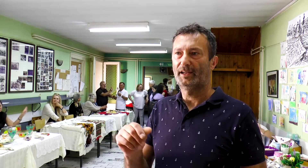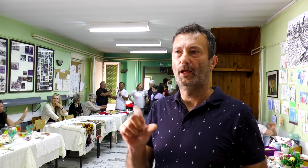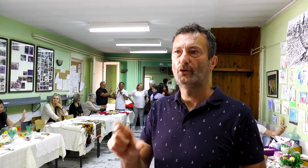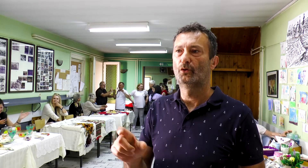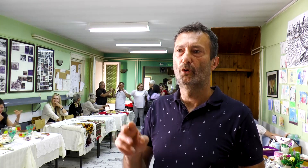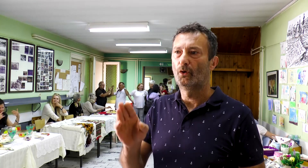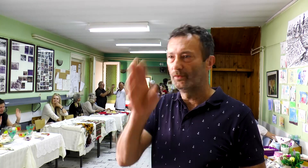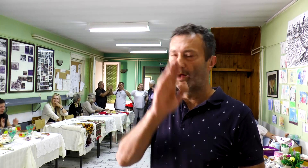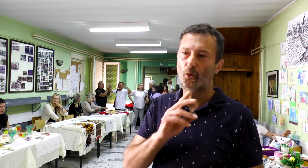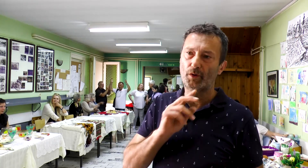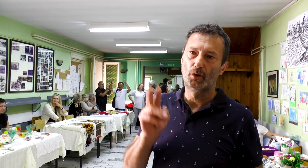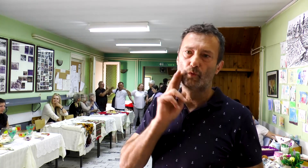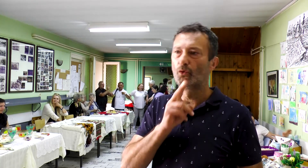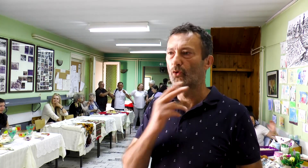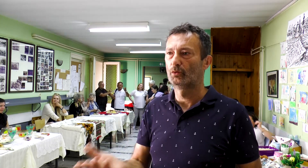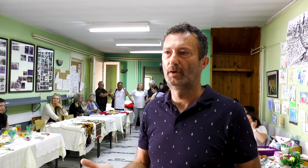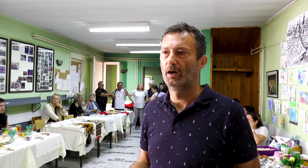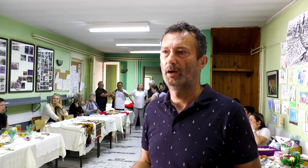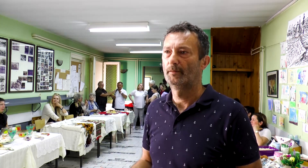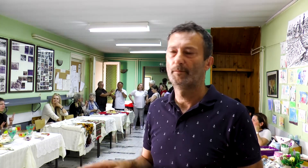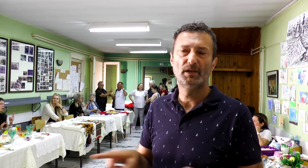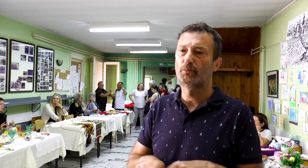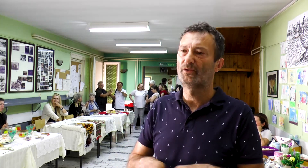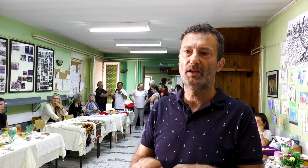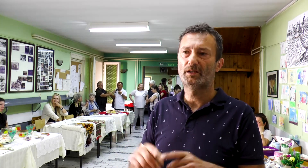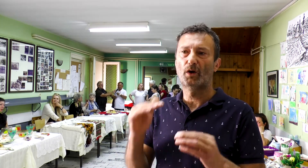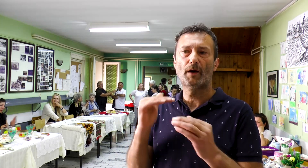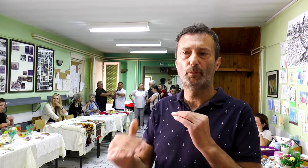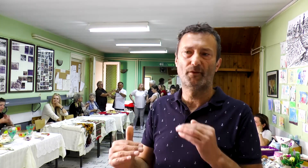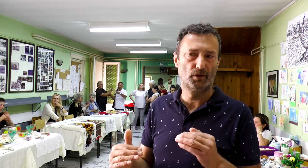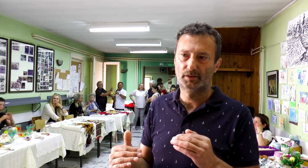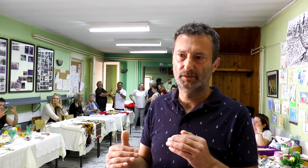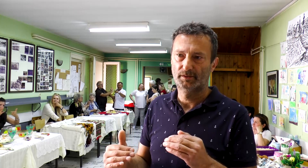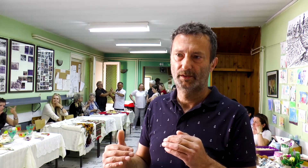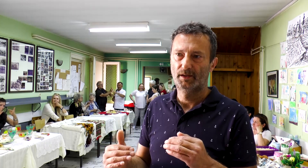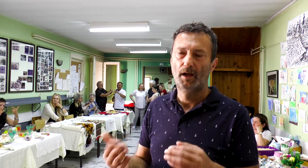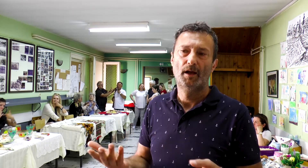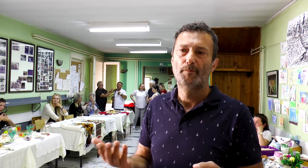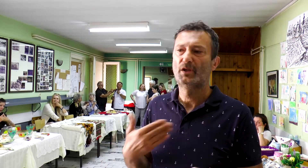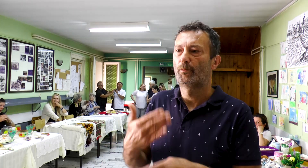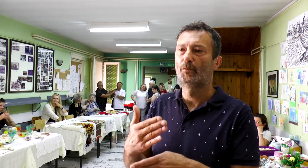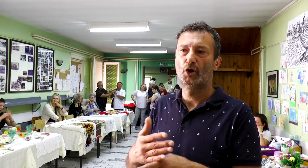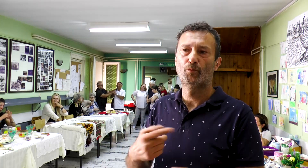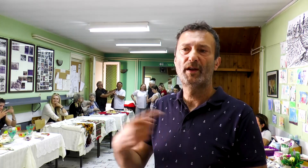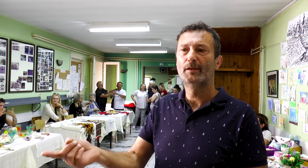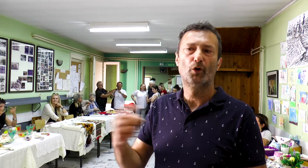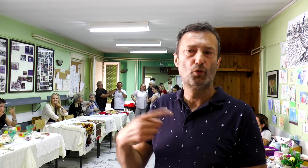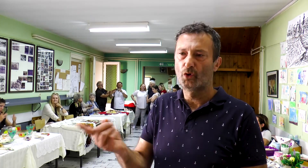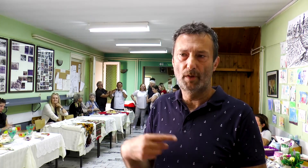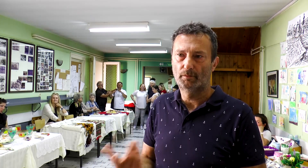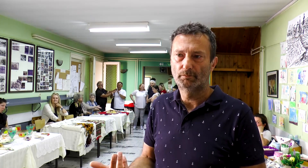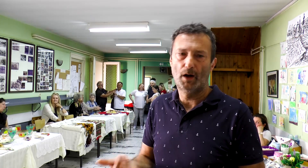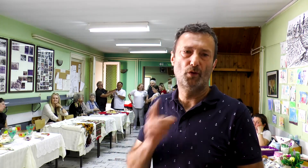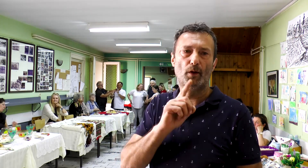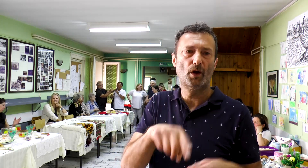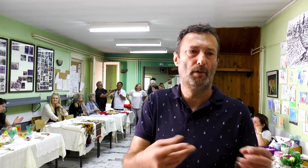Kad pogledamo o gluvima i nagluvima, kad je reč, mi smo svi ravnopravni. Mi